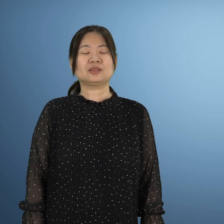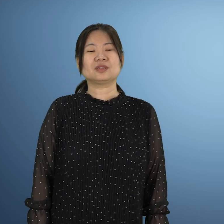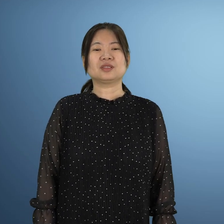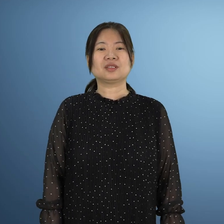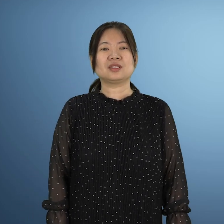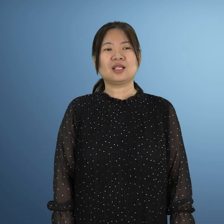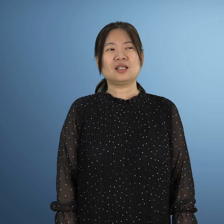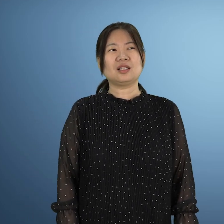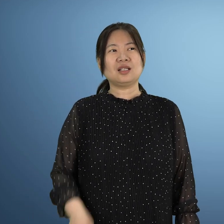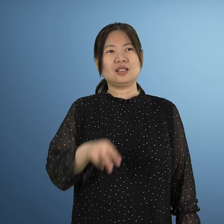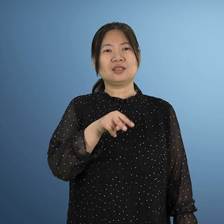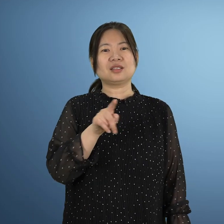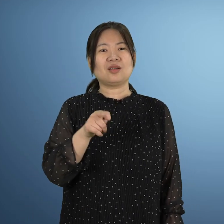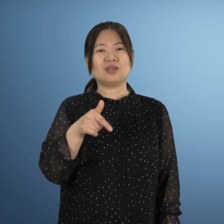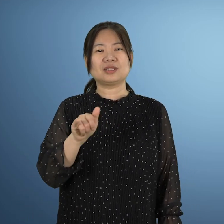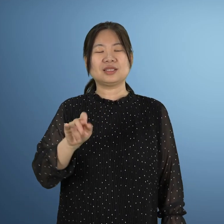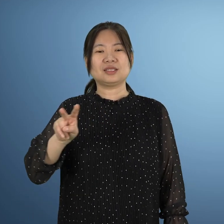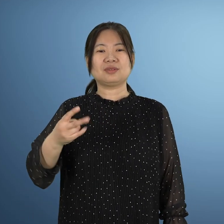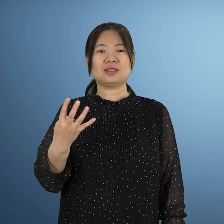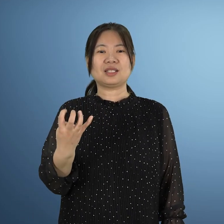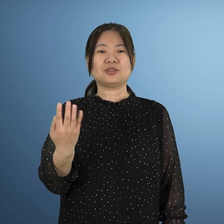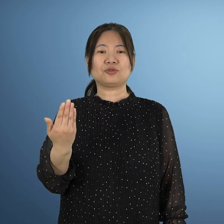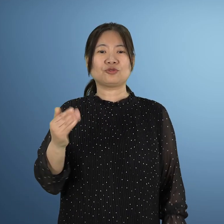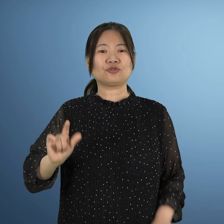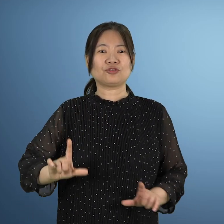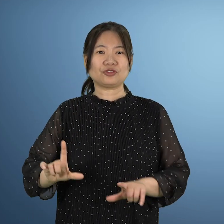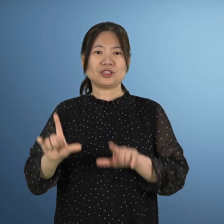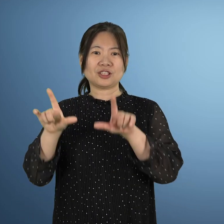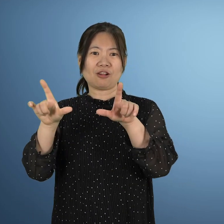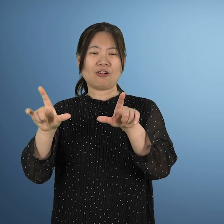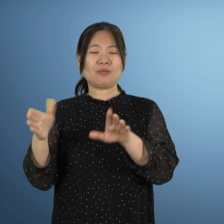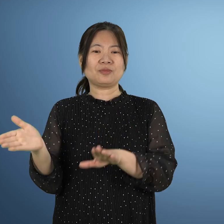서기 249년도에서부터